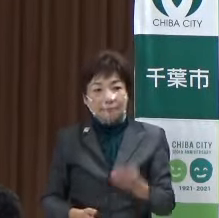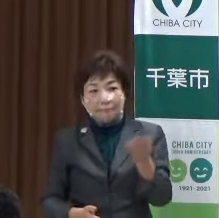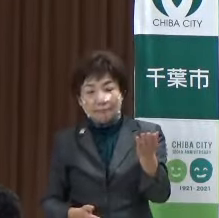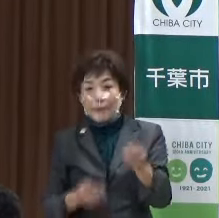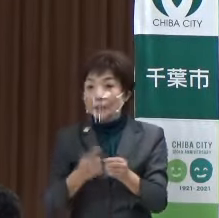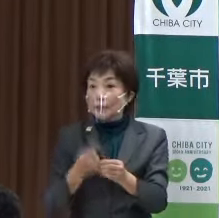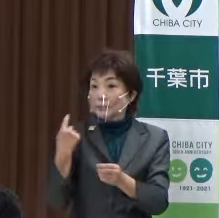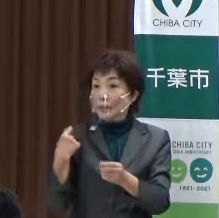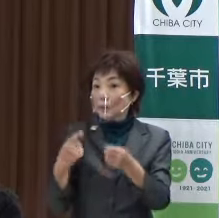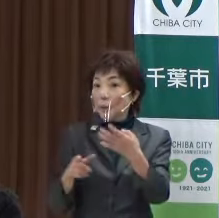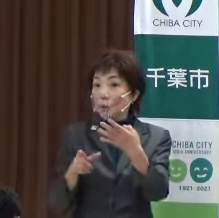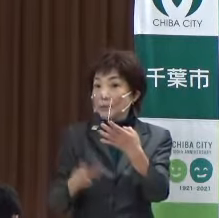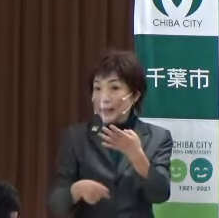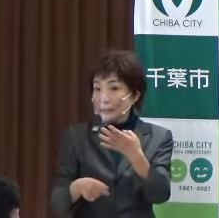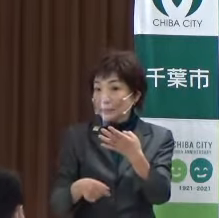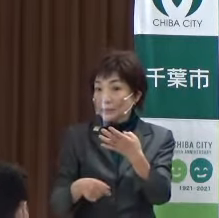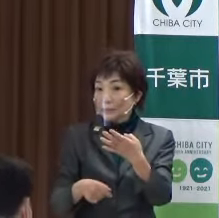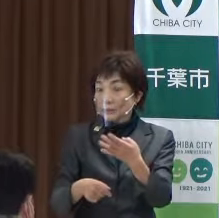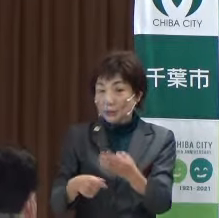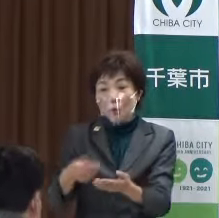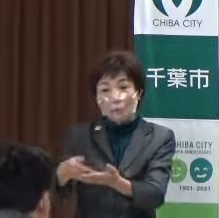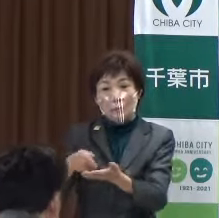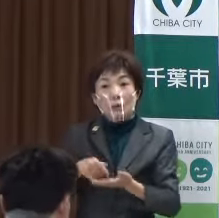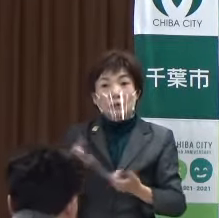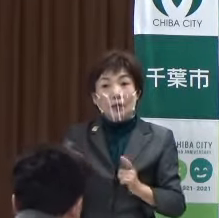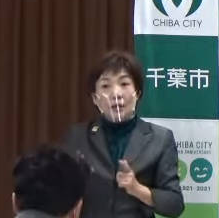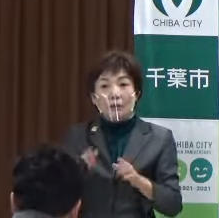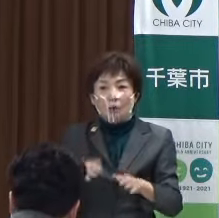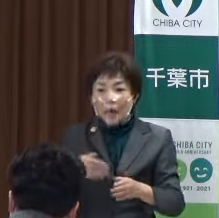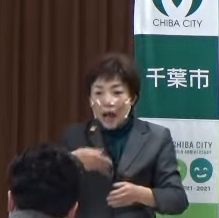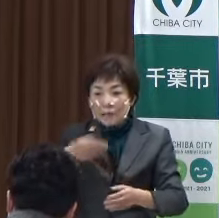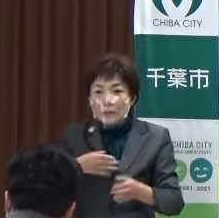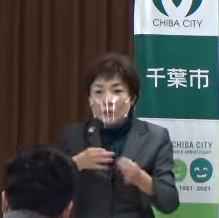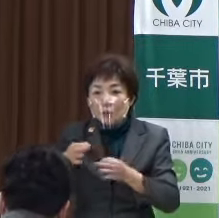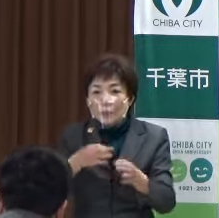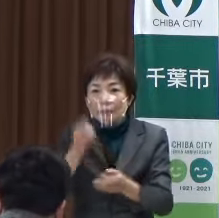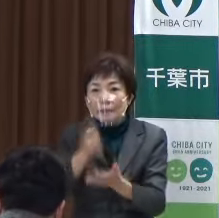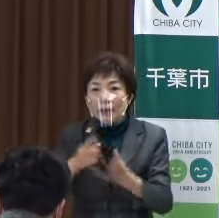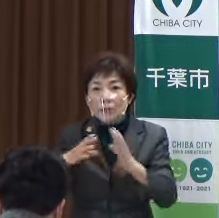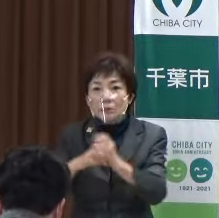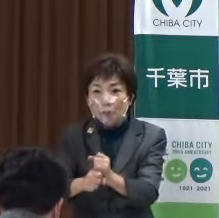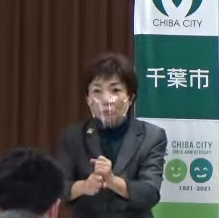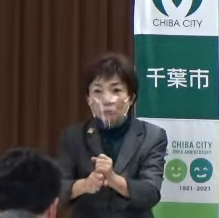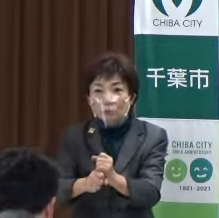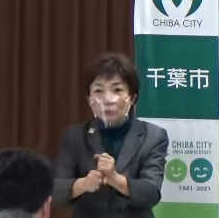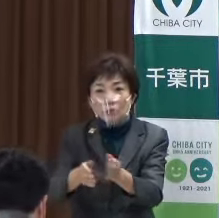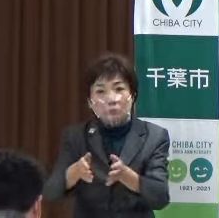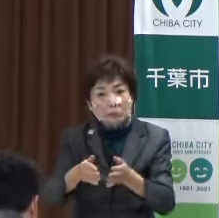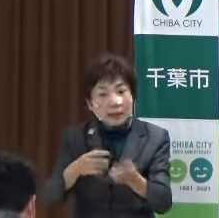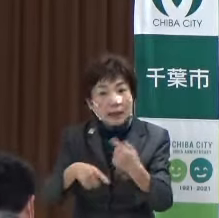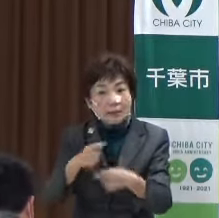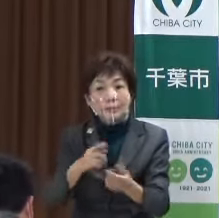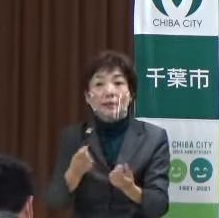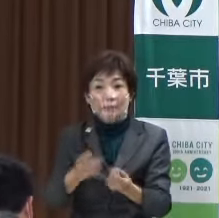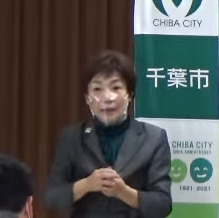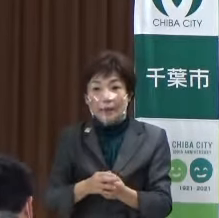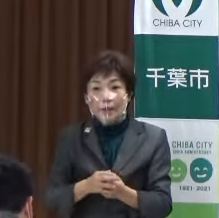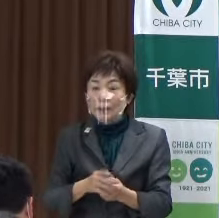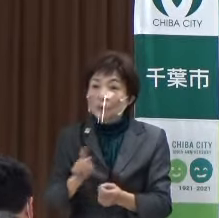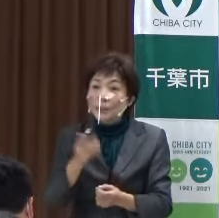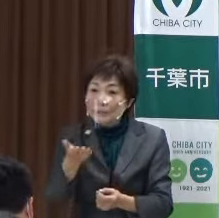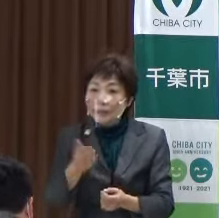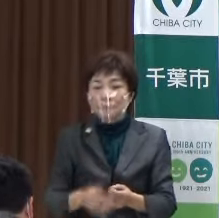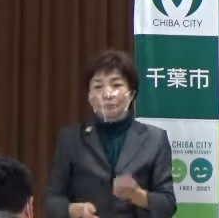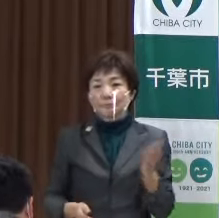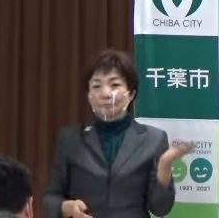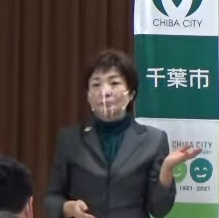昨年の4月の時の要請と違って、少し今回飲食店に絞ってというお話なんですけど、そこについてはどういうふうに